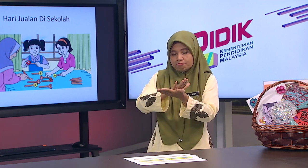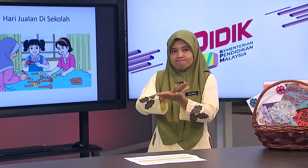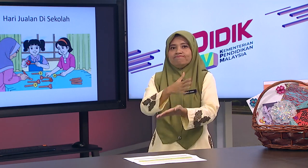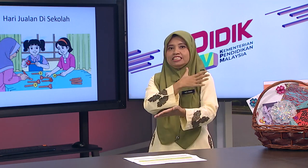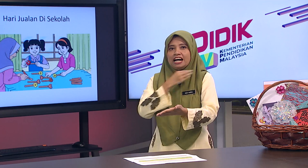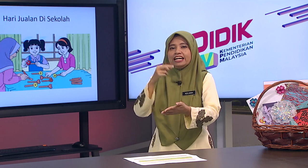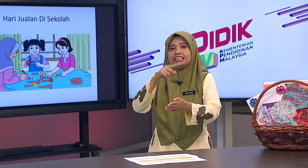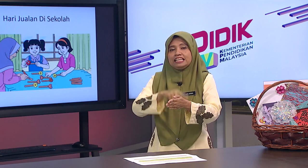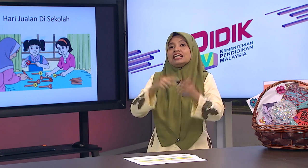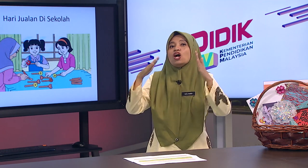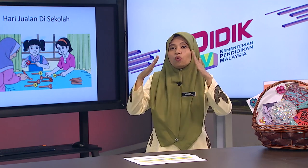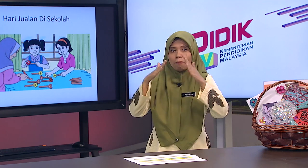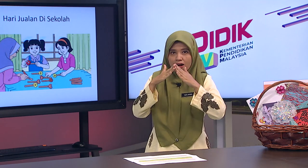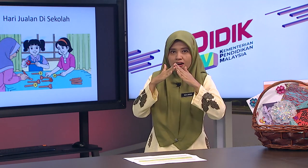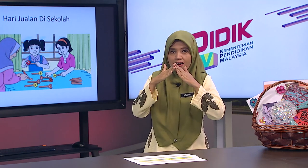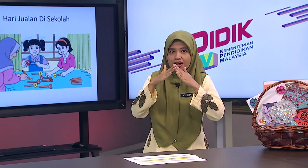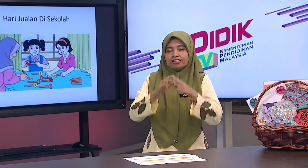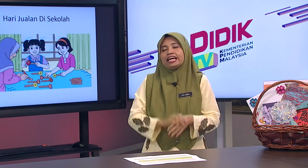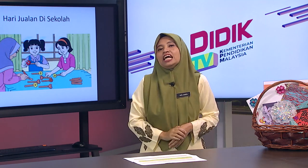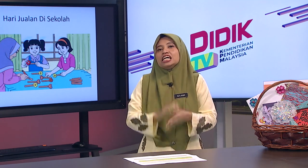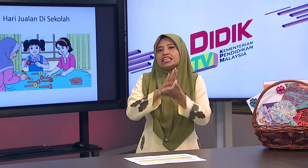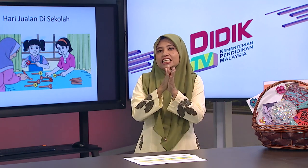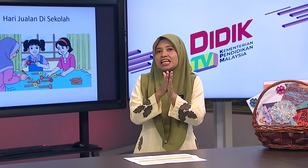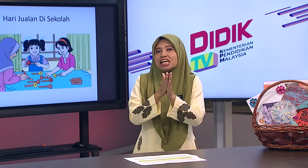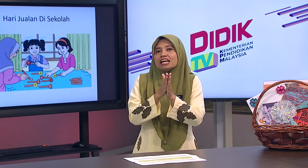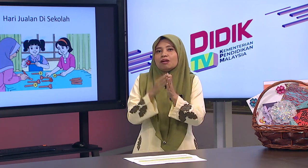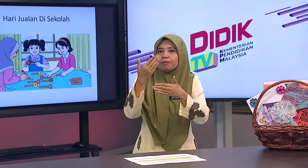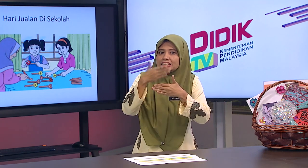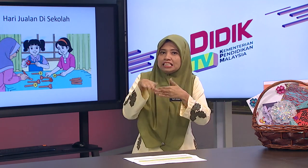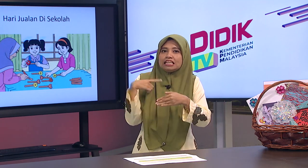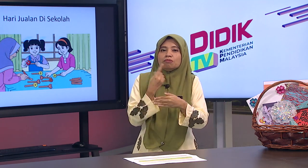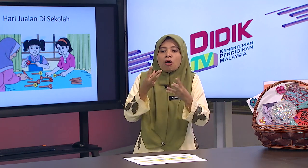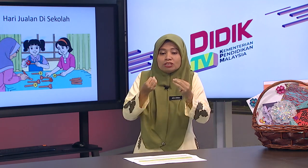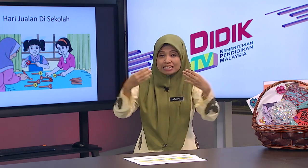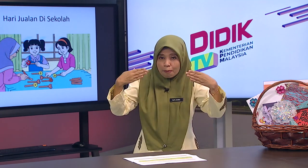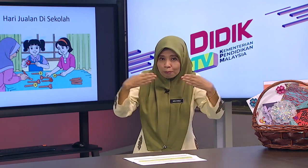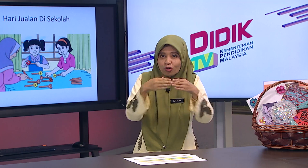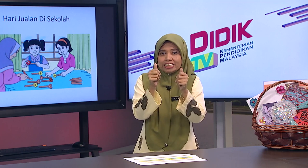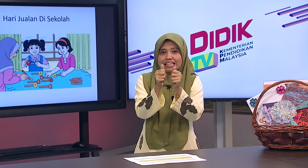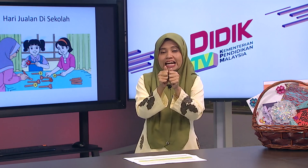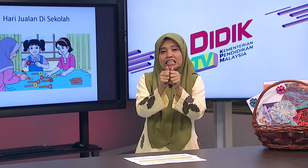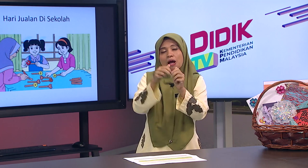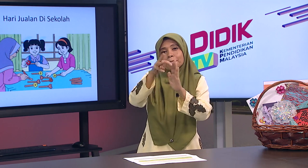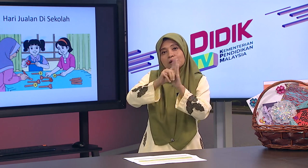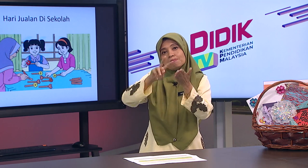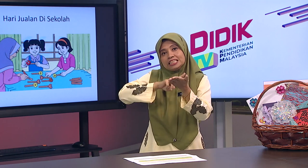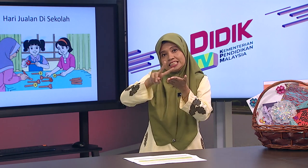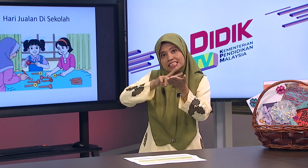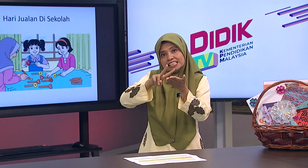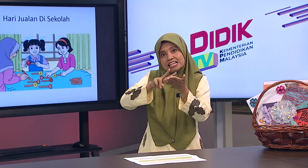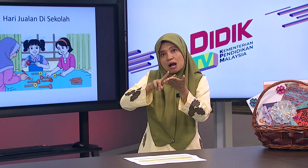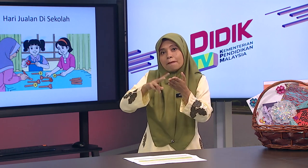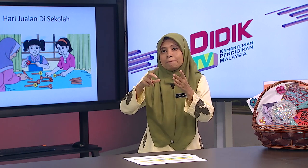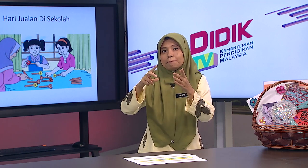sekolah dan di rumah. Okey, jadi lepas ini kita mahu sambung dengan